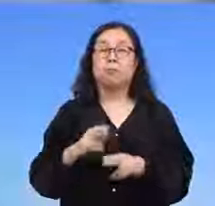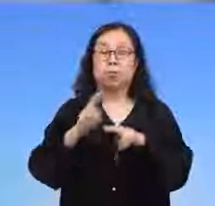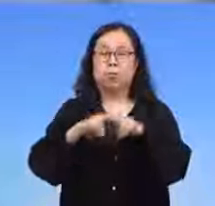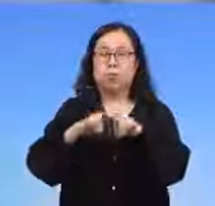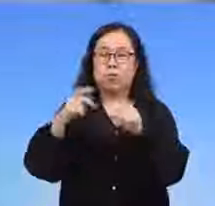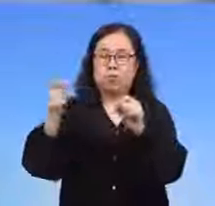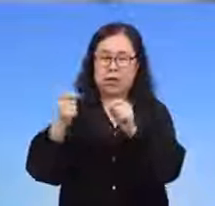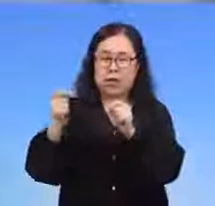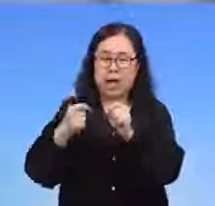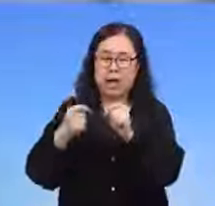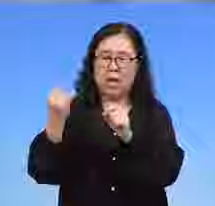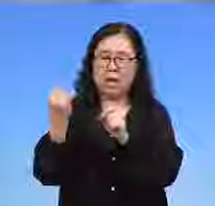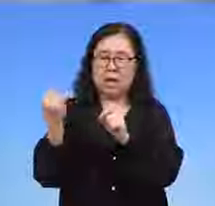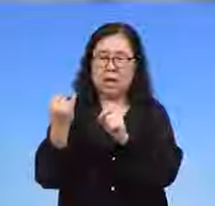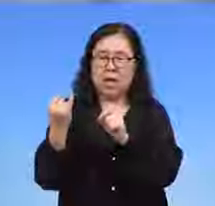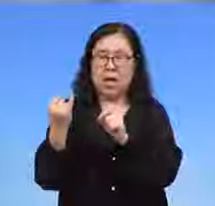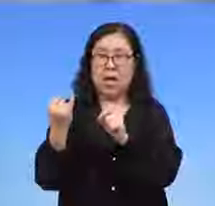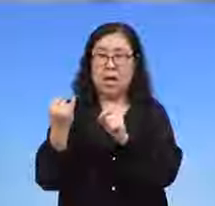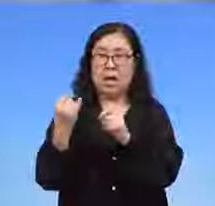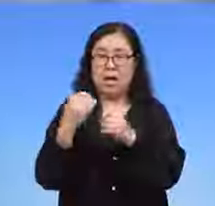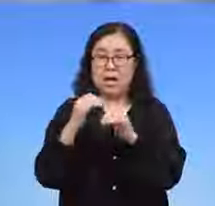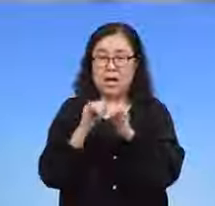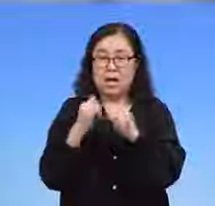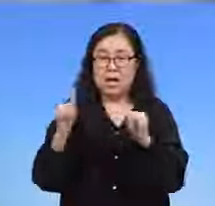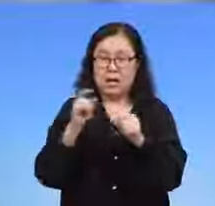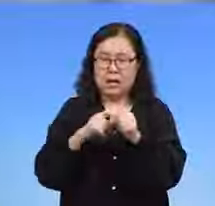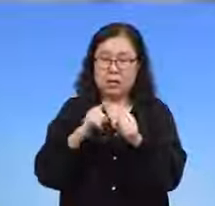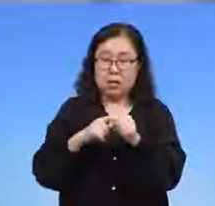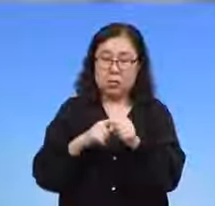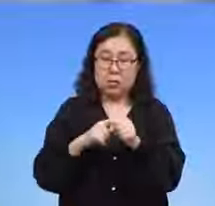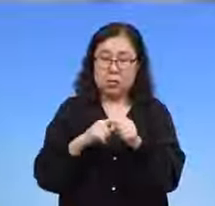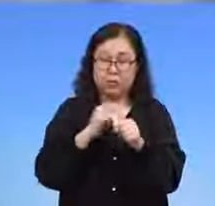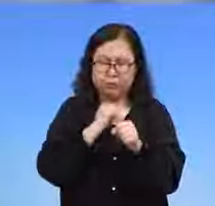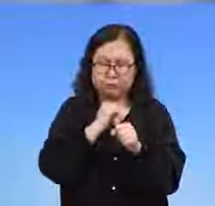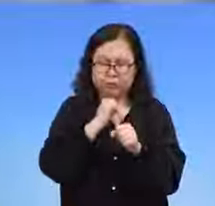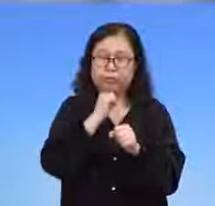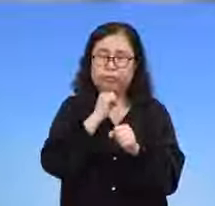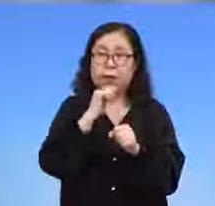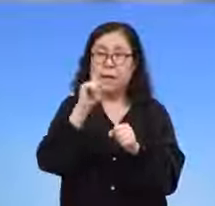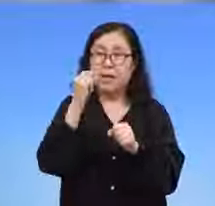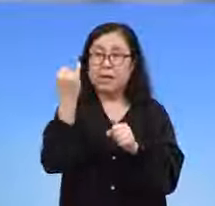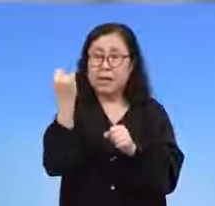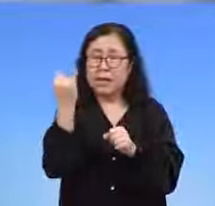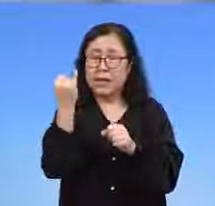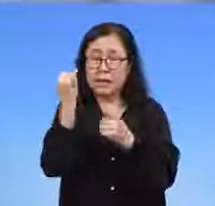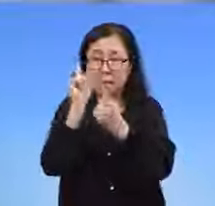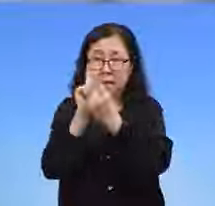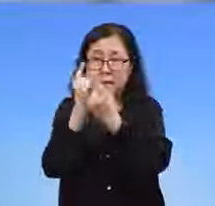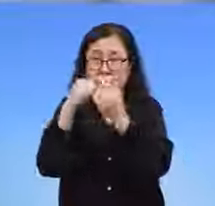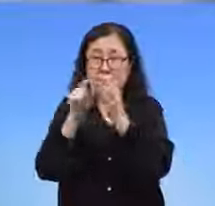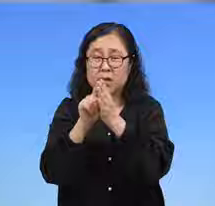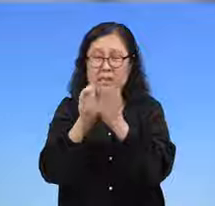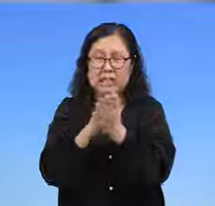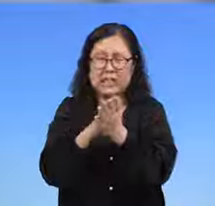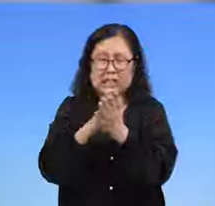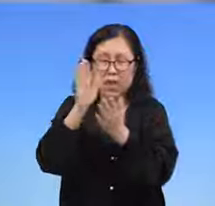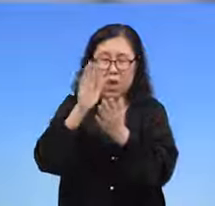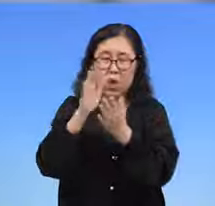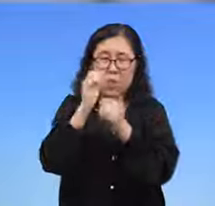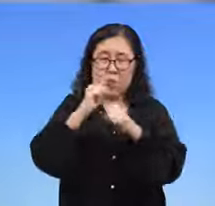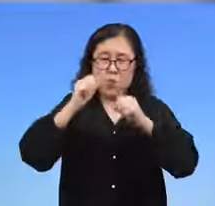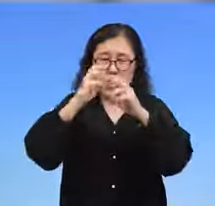우물가 여인, 그 인간적으로 보기에 초라한 그 한 여인을 만나 주시기 위하여 그